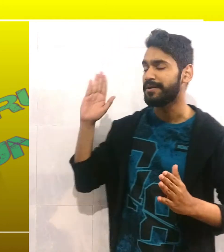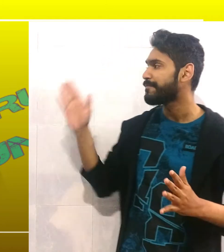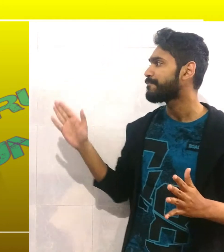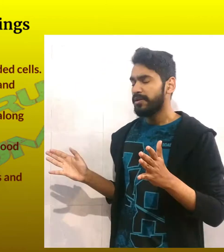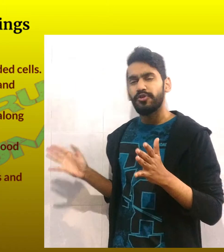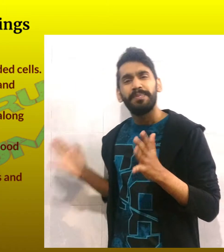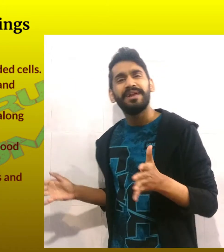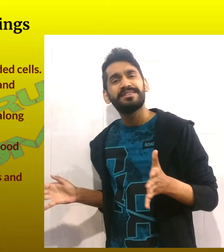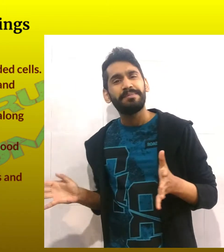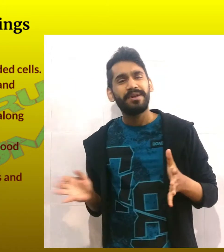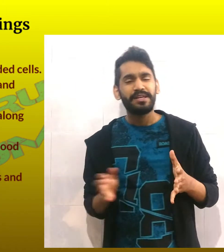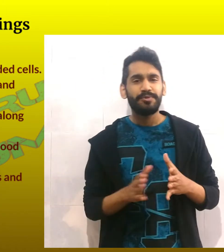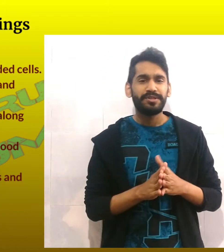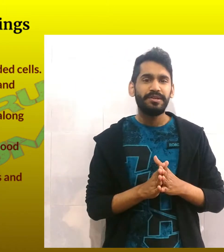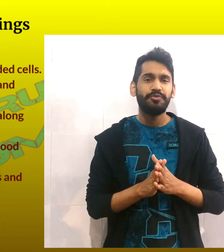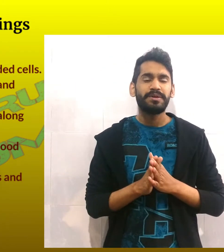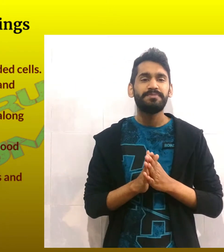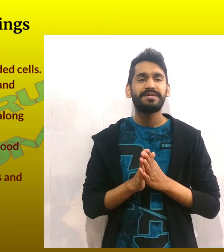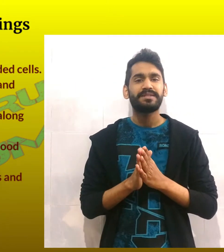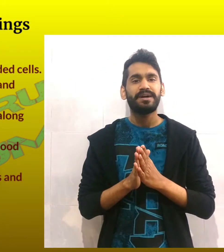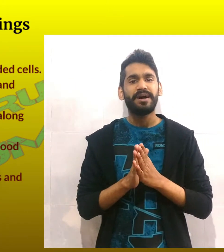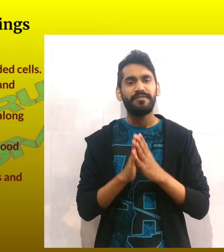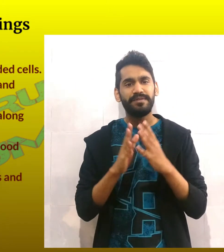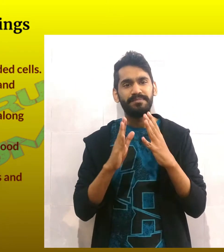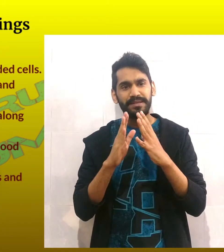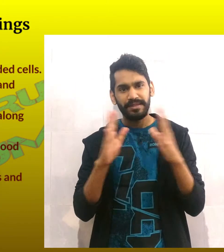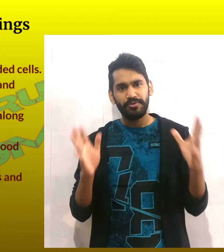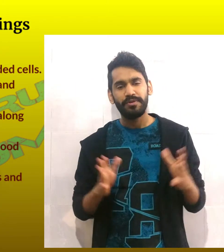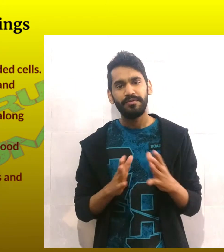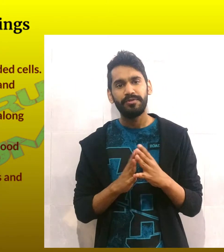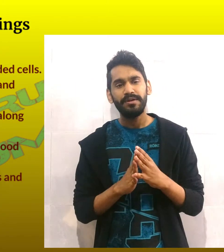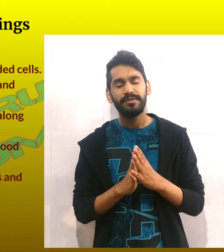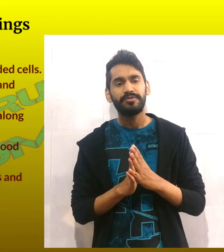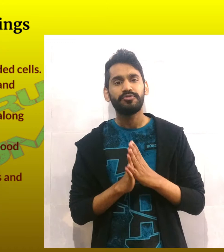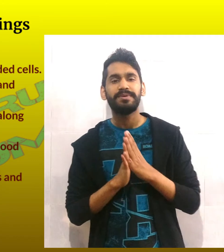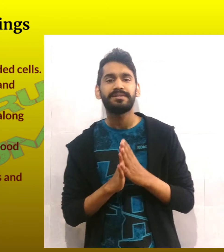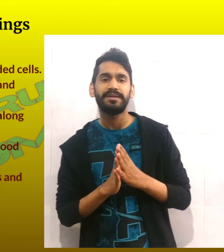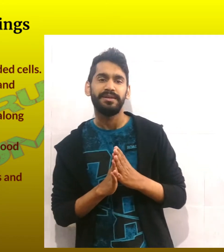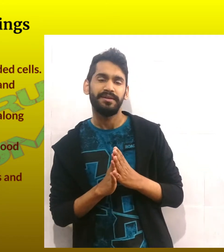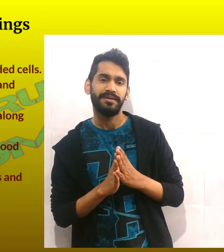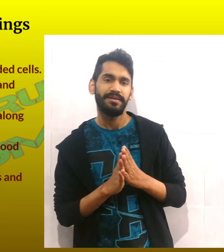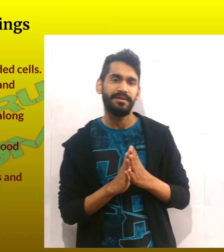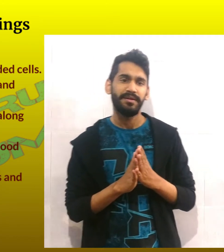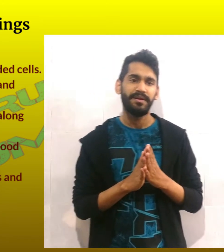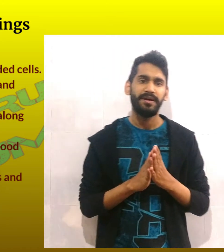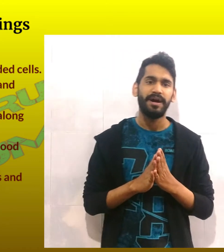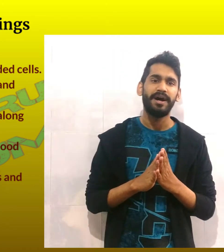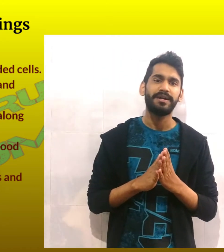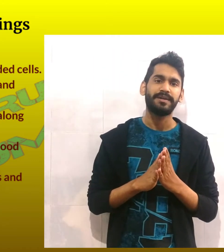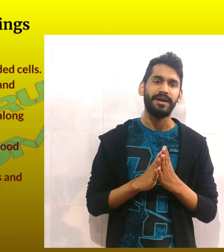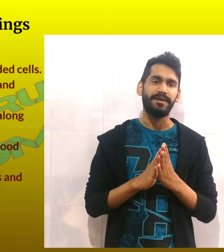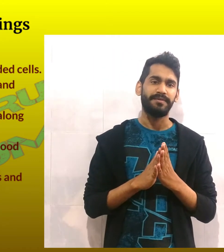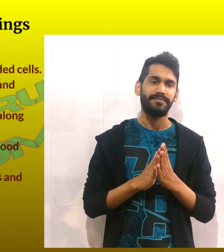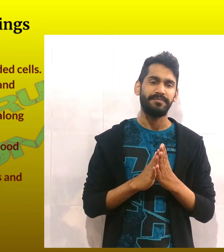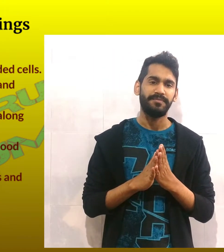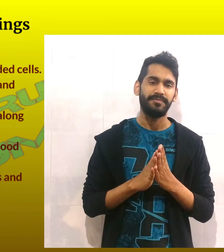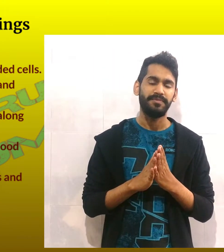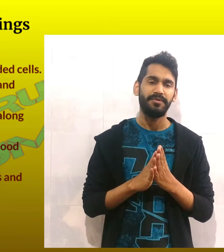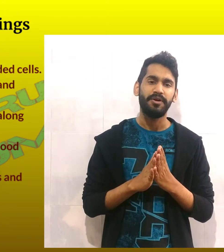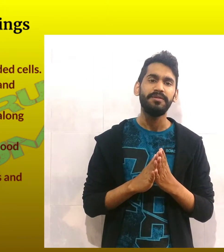फर्स्ट स्लाइड। तो पहली साइड में ट्रांसपोर्टेशन ह्यूमन बींग्स का काफ़ी बेसिक ओवरव्यू है। तो बेसिकली हार्ट क्या